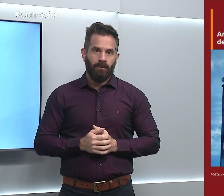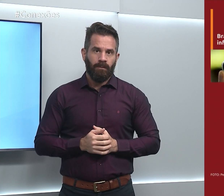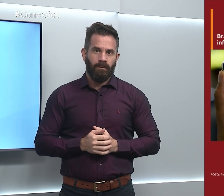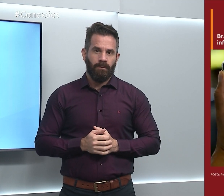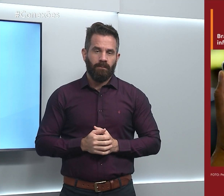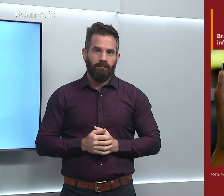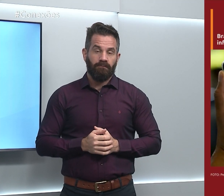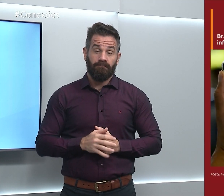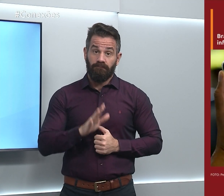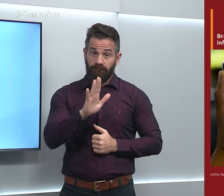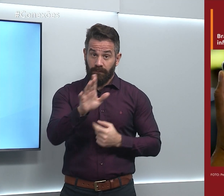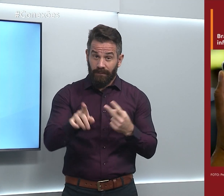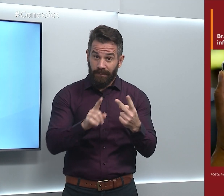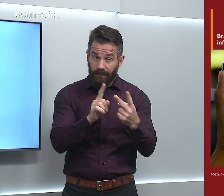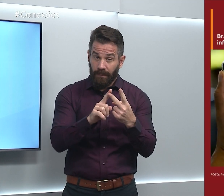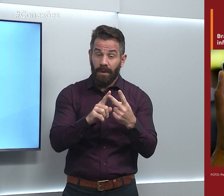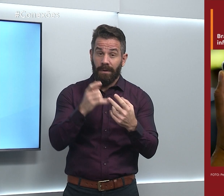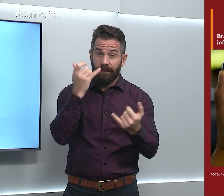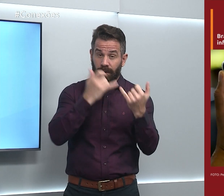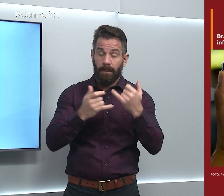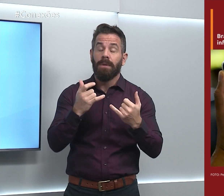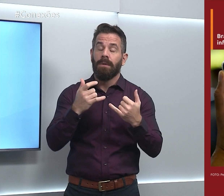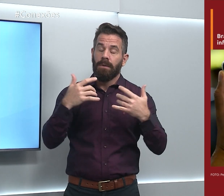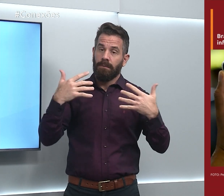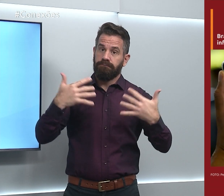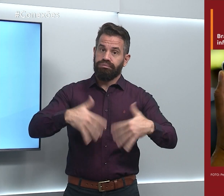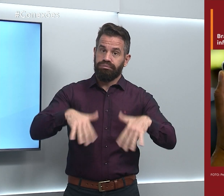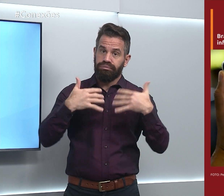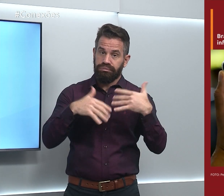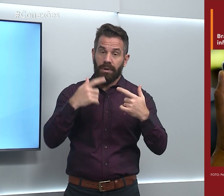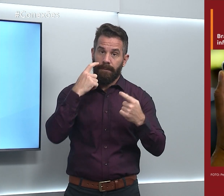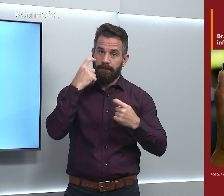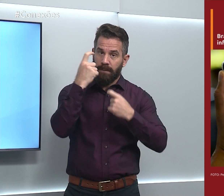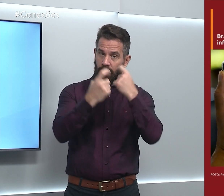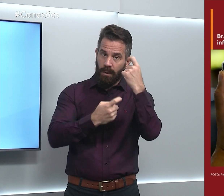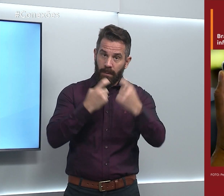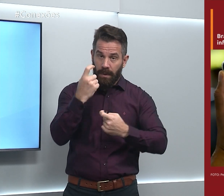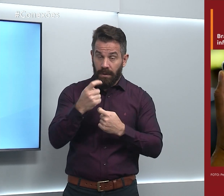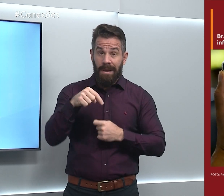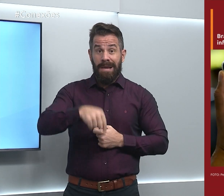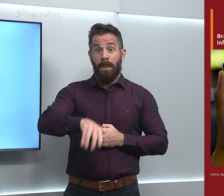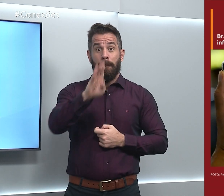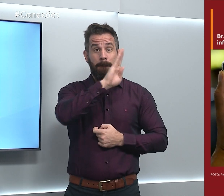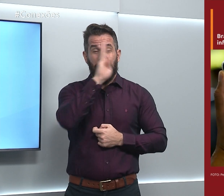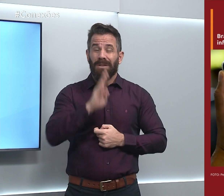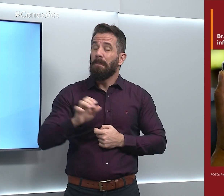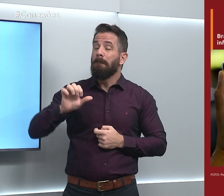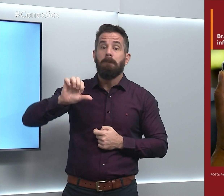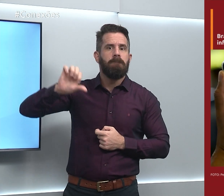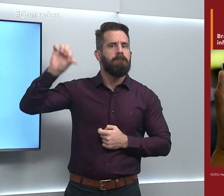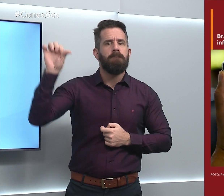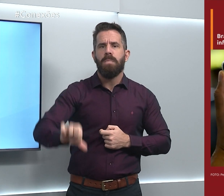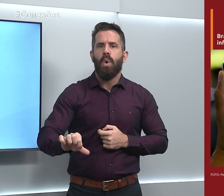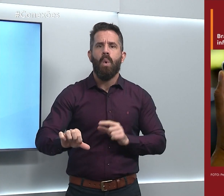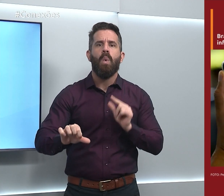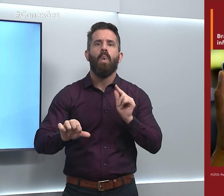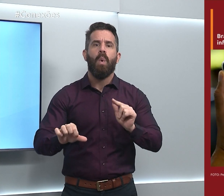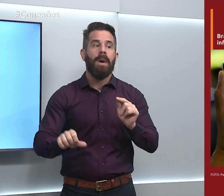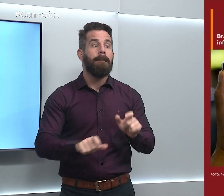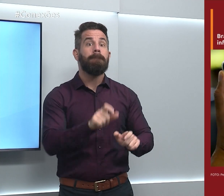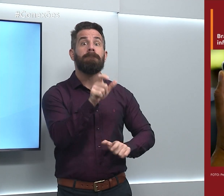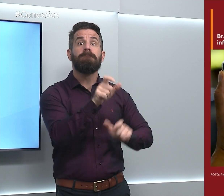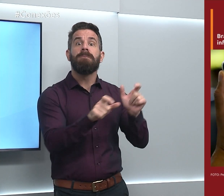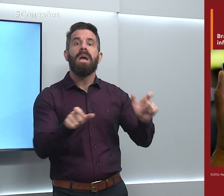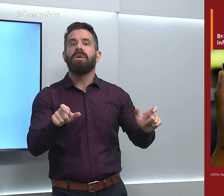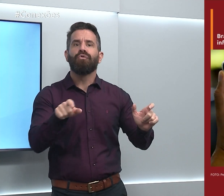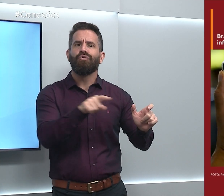E olha que preocupante, o Brasil foi o país com o pior desempenho em uma pesquisa que mediu a capacidade das pessoas